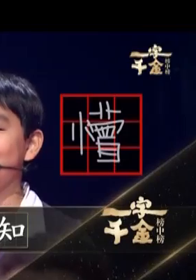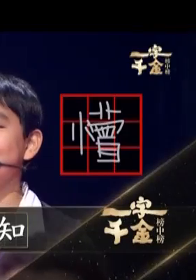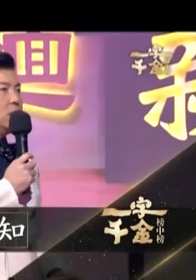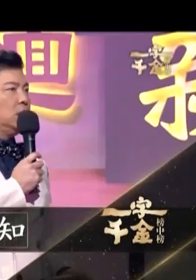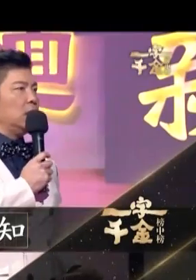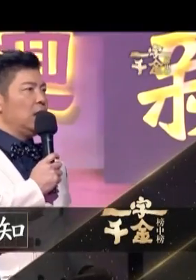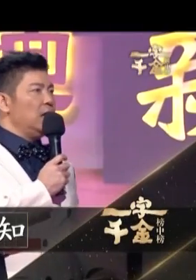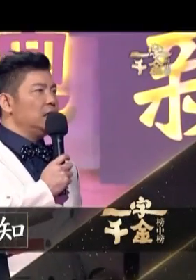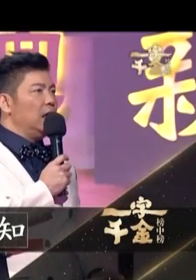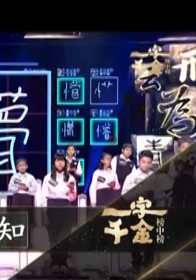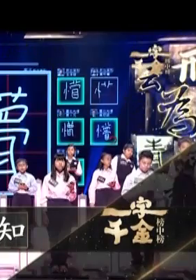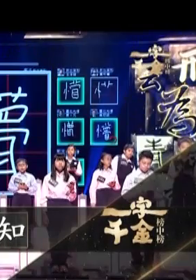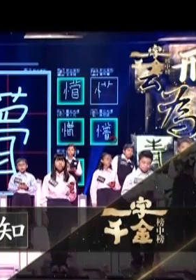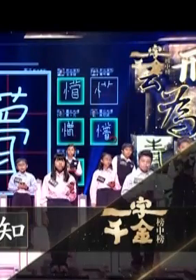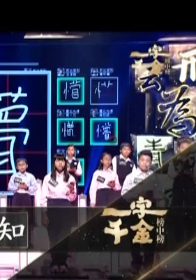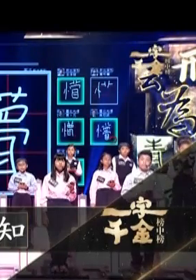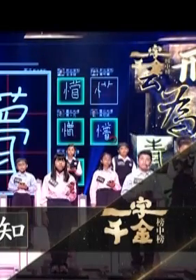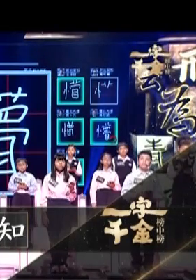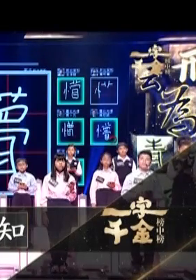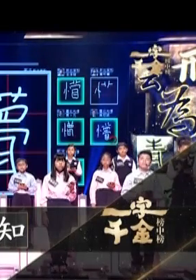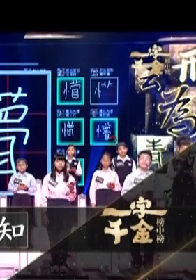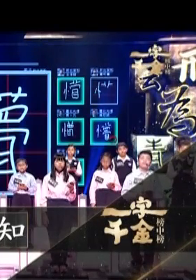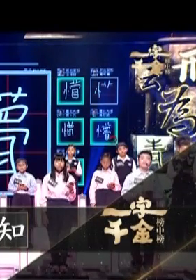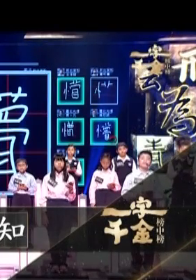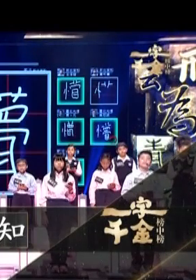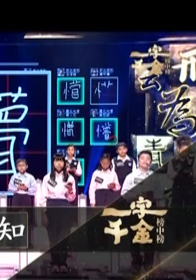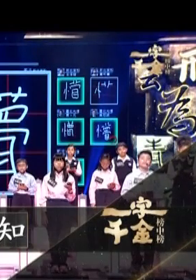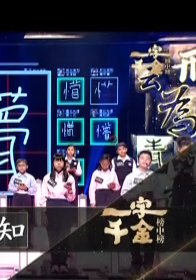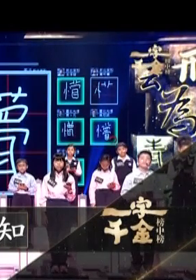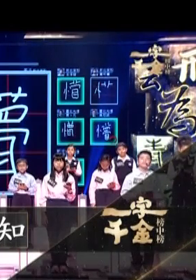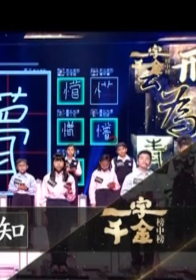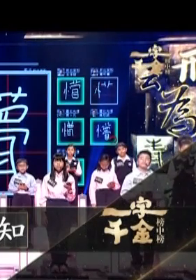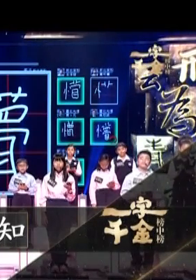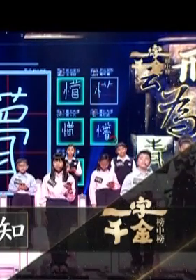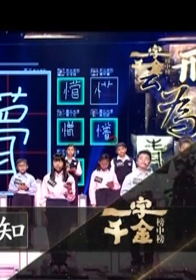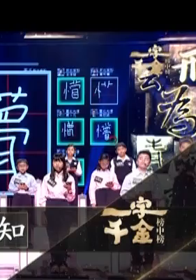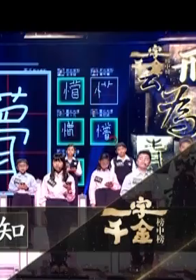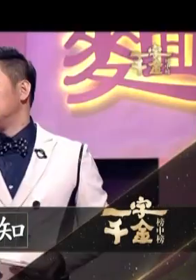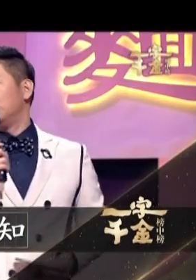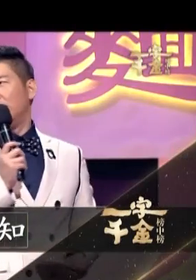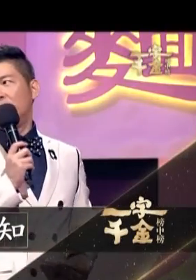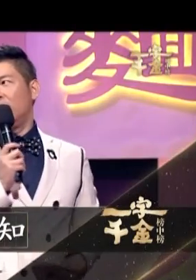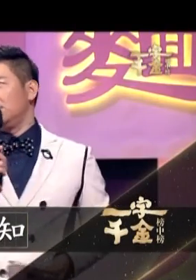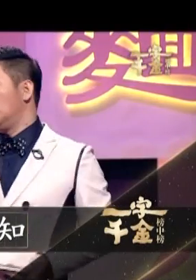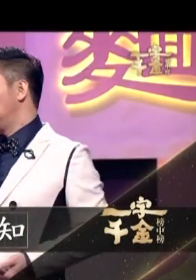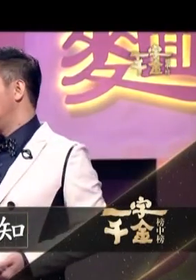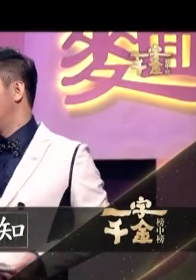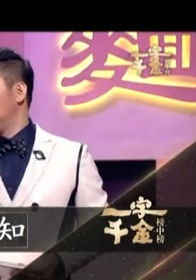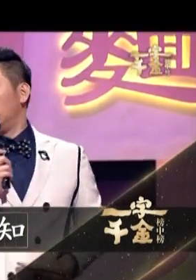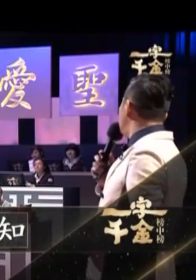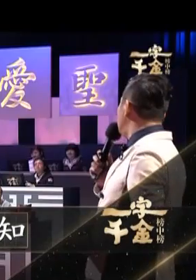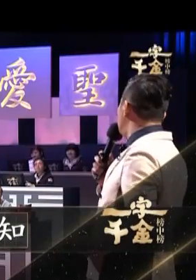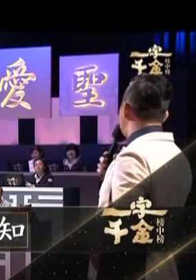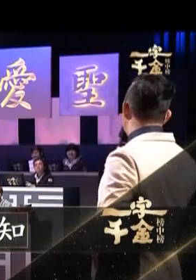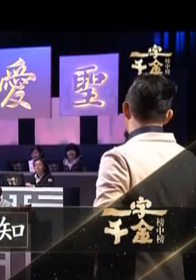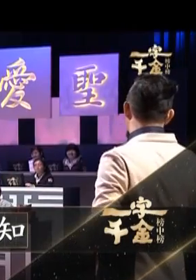老师，你看一下林纯宁的答案，无法网开一面。 徐教授。